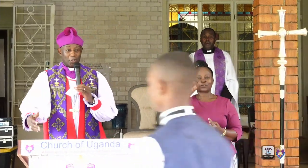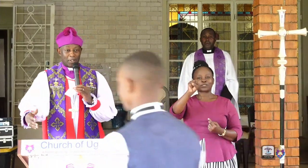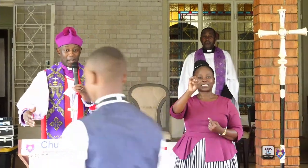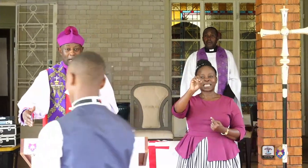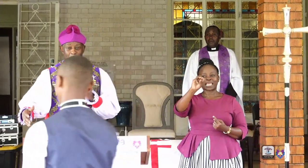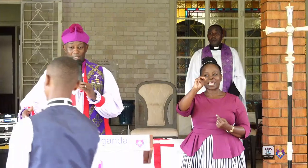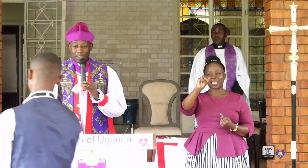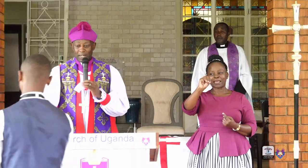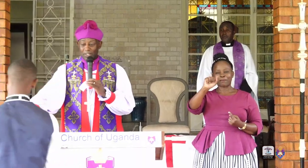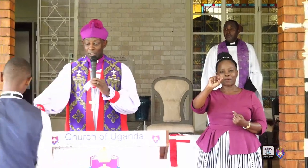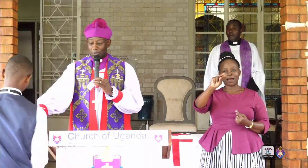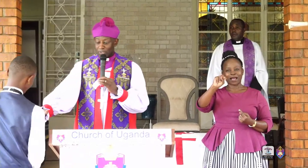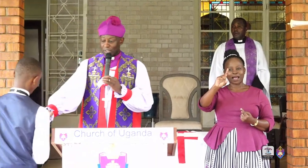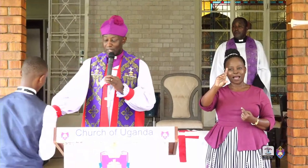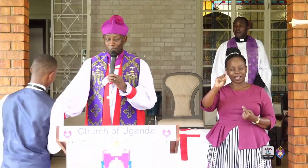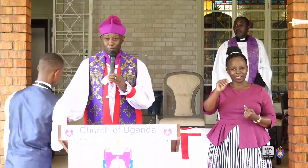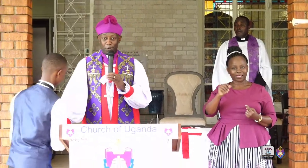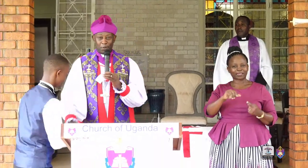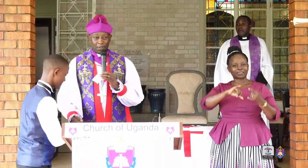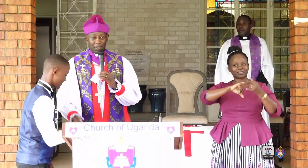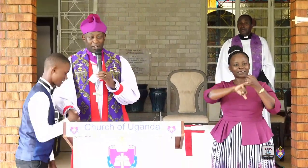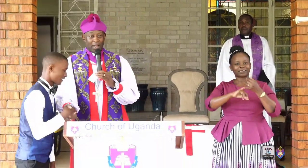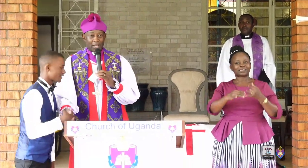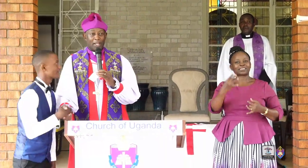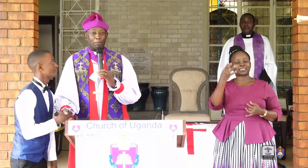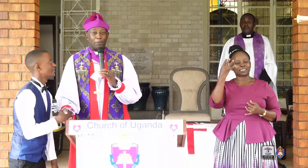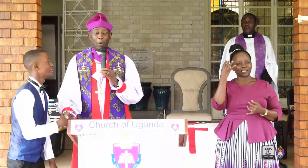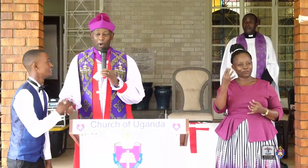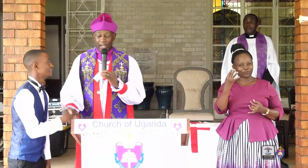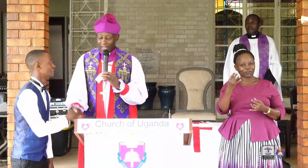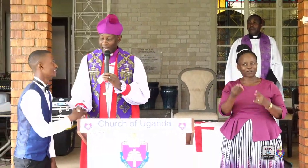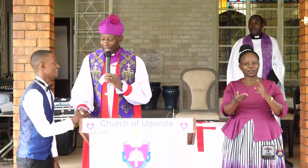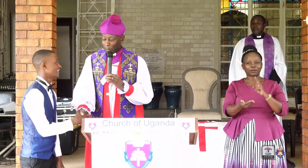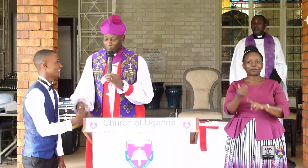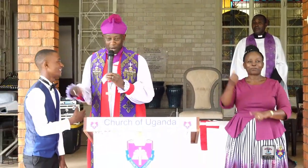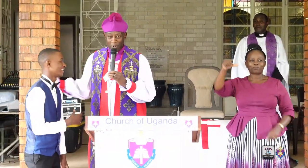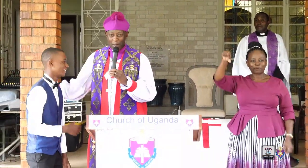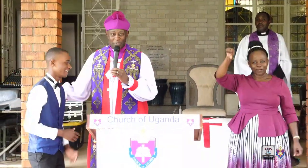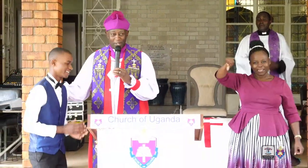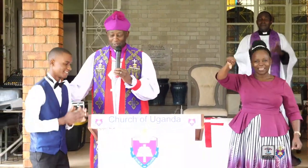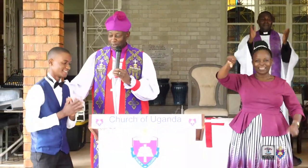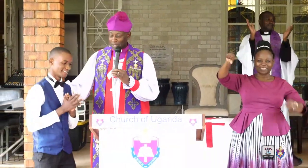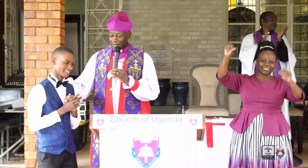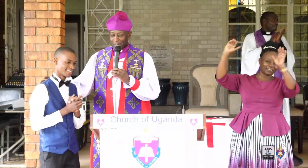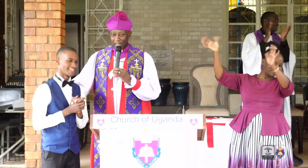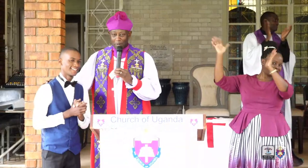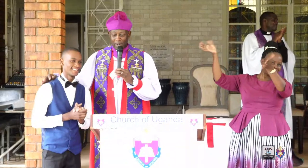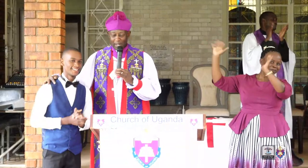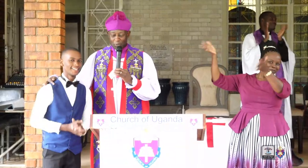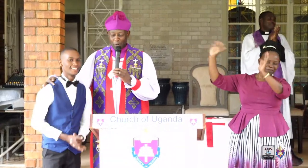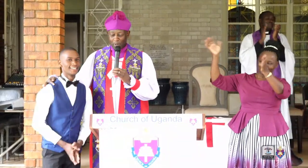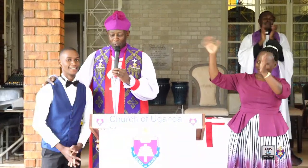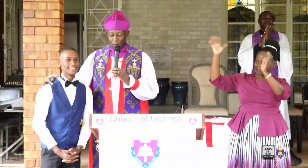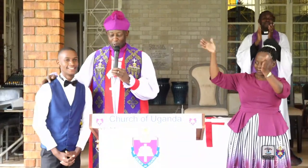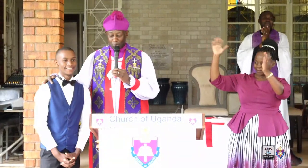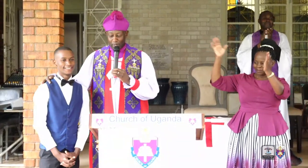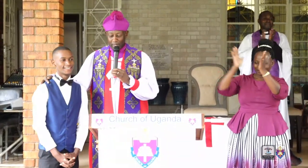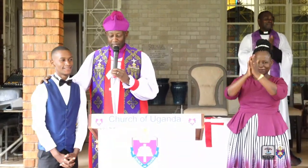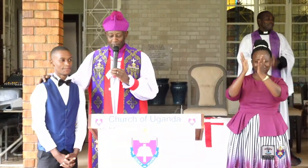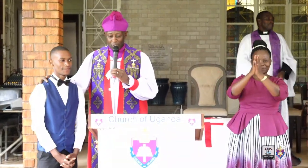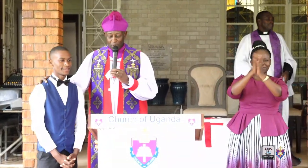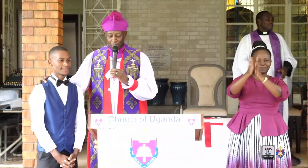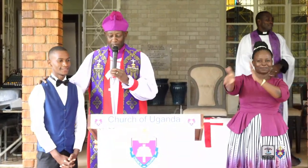yono abadde candidate wa senior 4 naye yafunye mwenda mpira mu ngamu sajjo kama